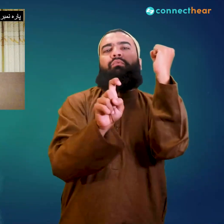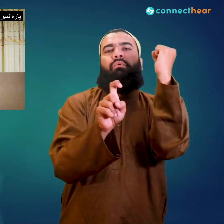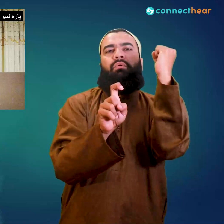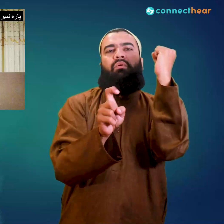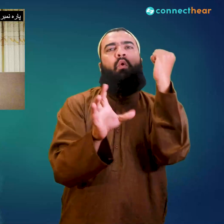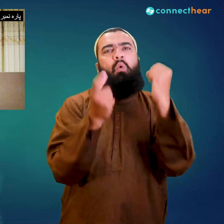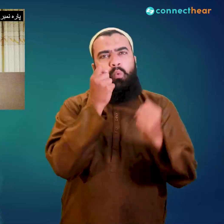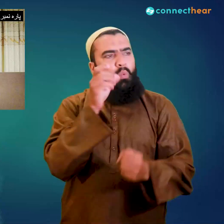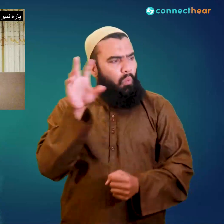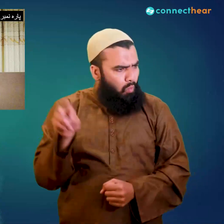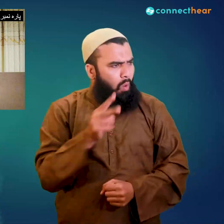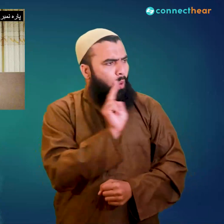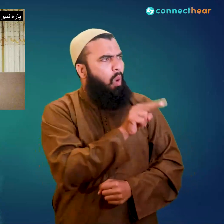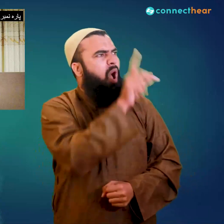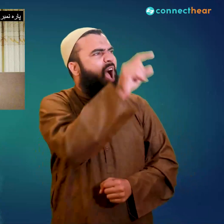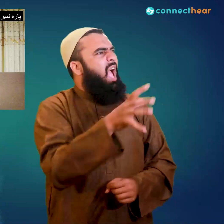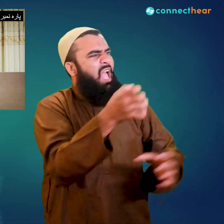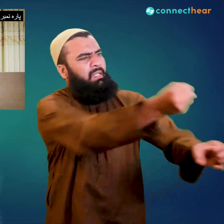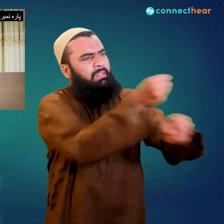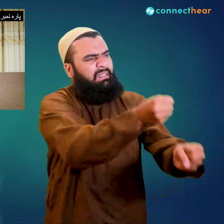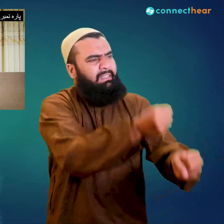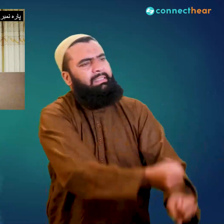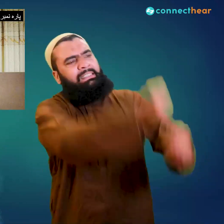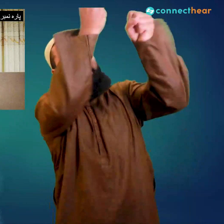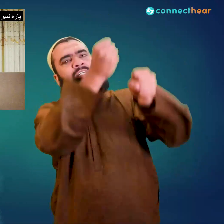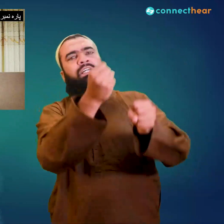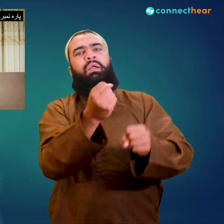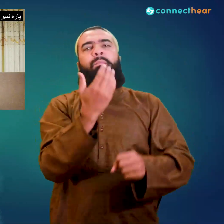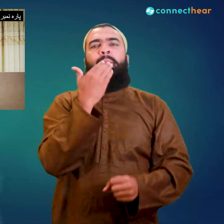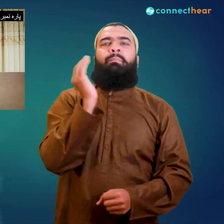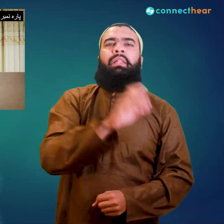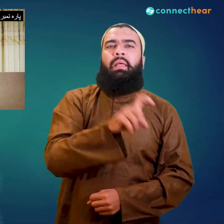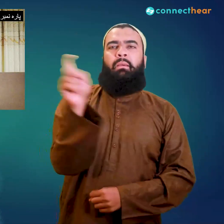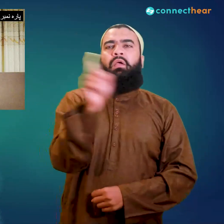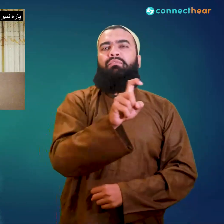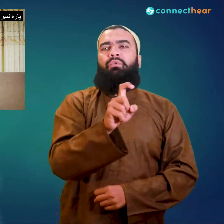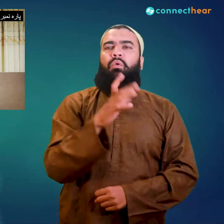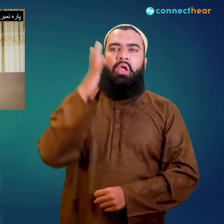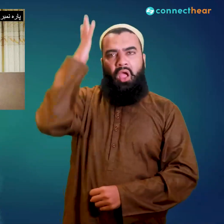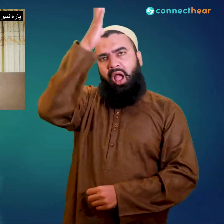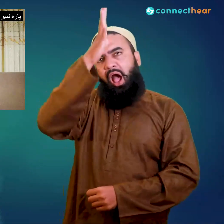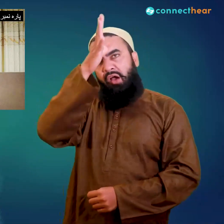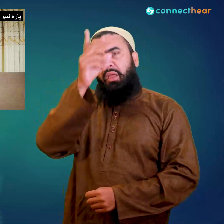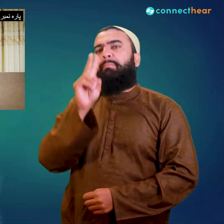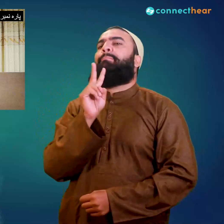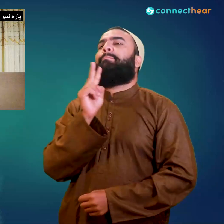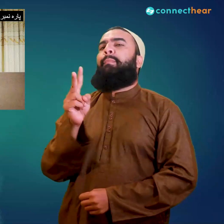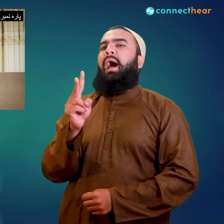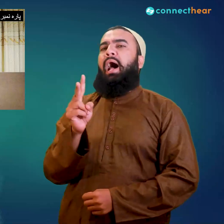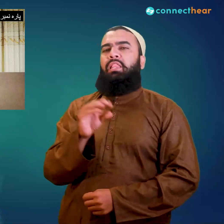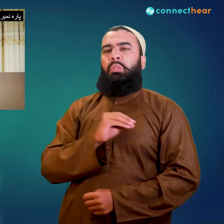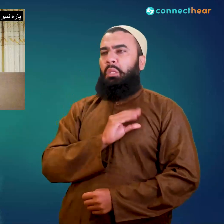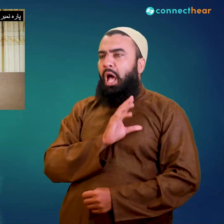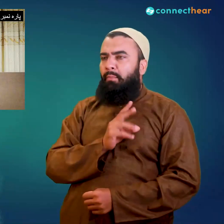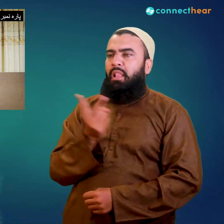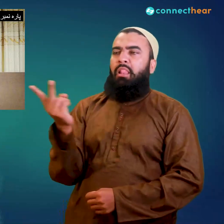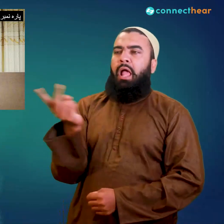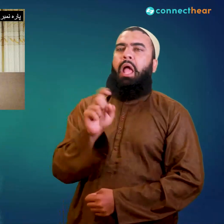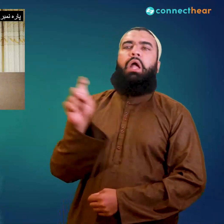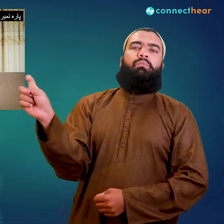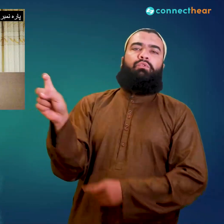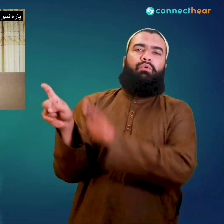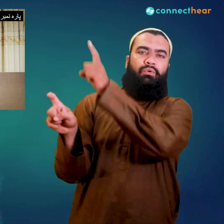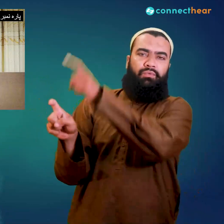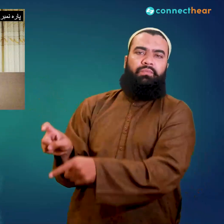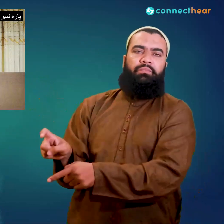سکتا ہو۔ اس سے یہ مثال دی گئی، اس سے یہ بات واضح کی گئی کہ کافر کے اعمال کی کوئی بنیاد نہیں